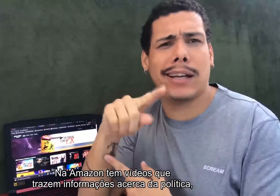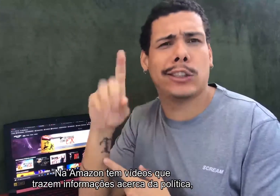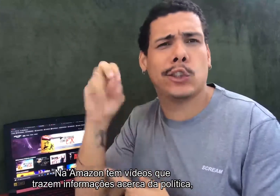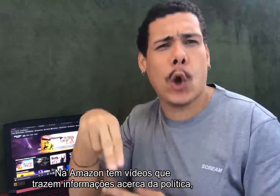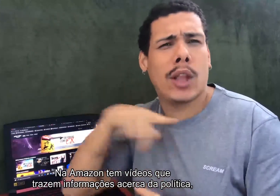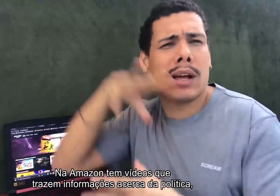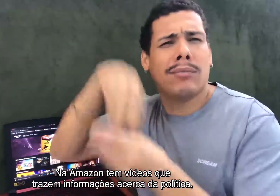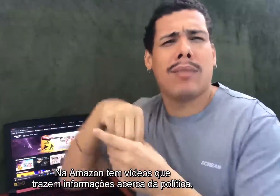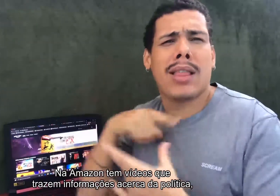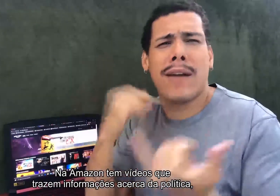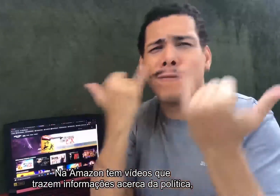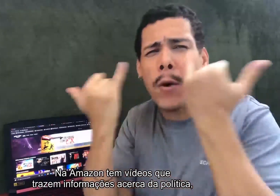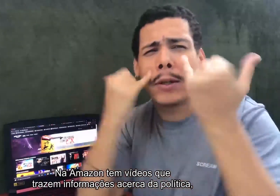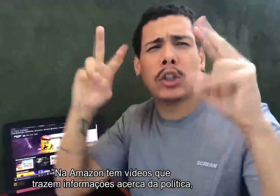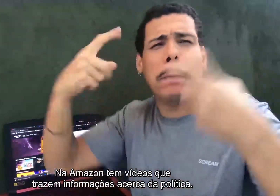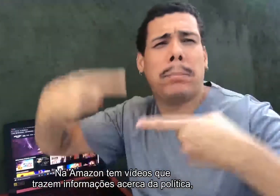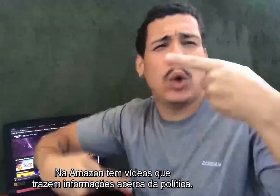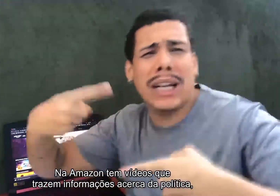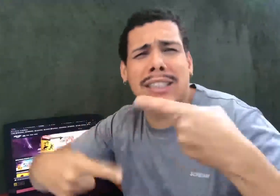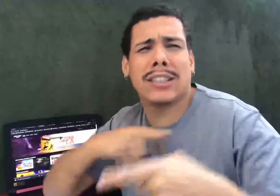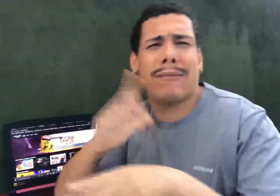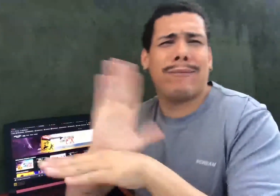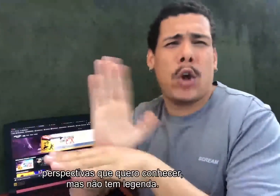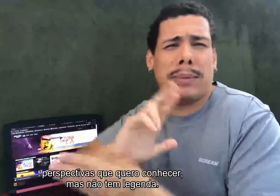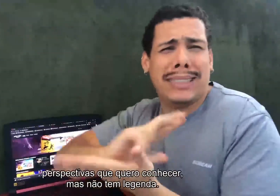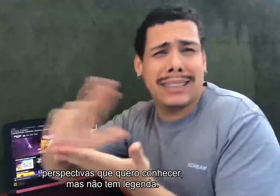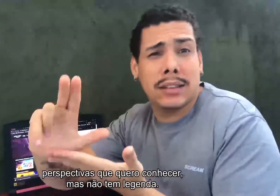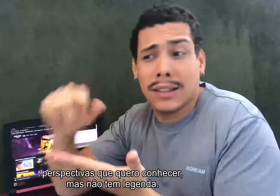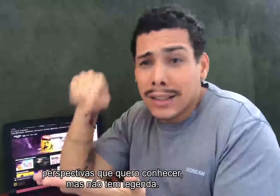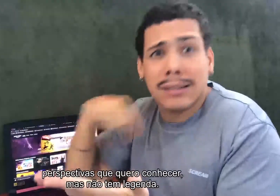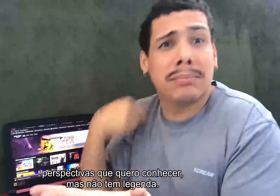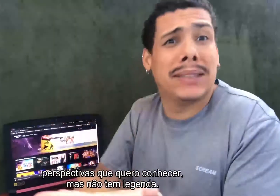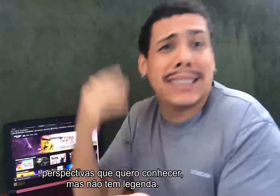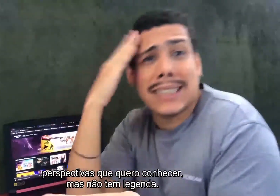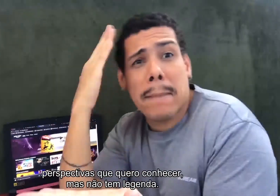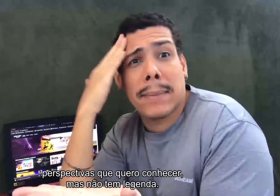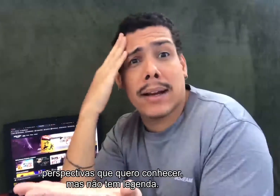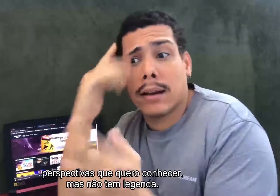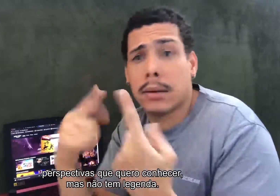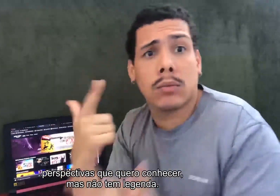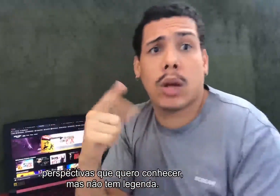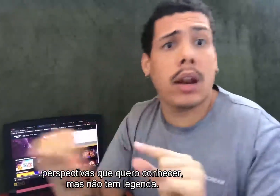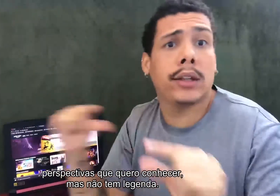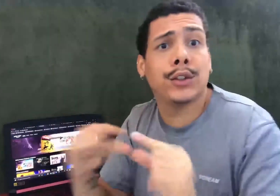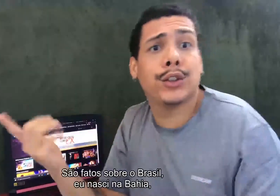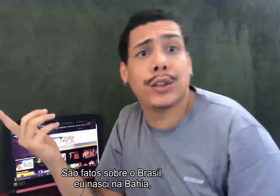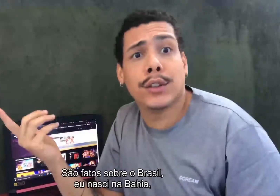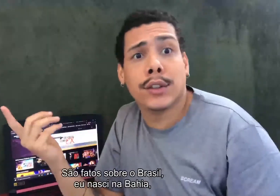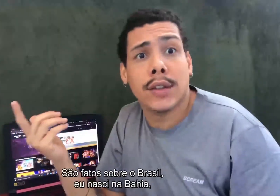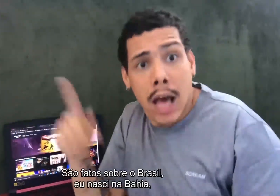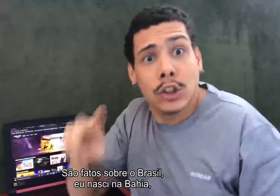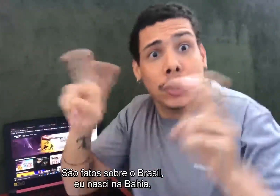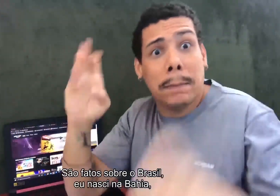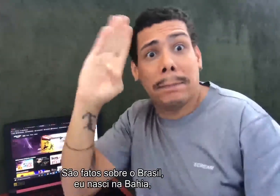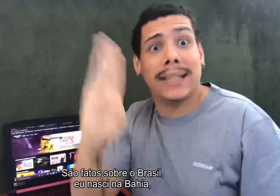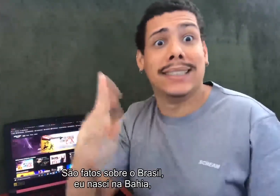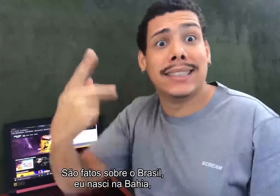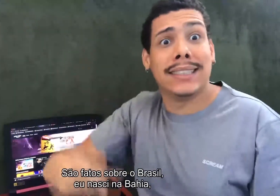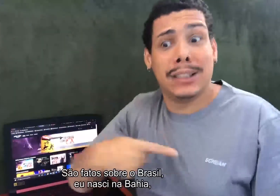informações acerca da política. Perspectivas que quero conhecer, mas não tem legenda. São fatos sobre o Brasil. Eu nasci